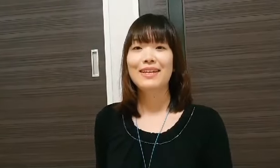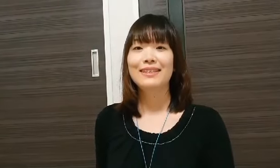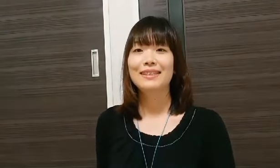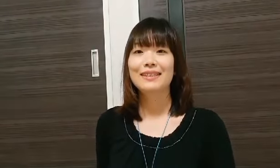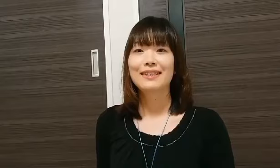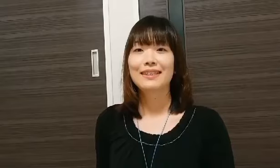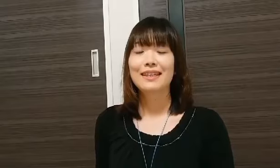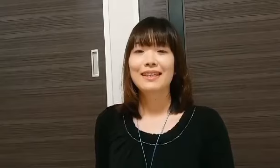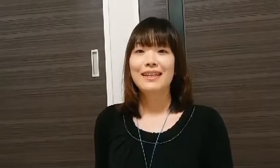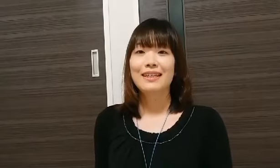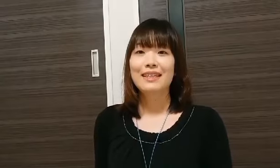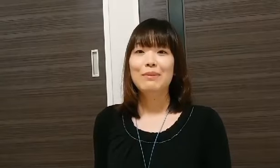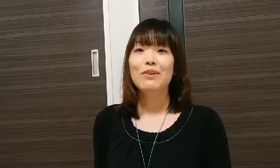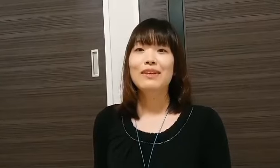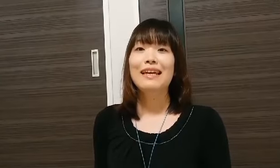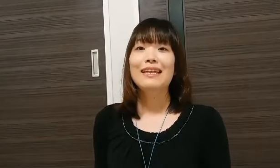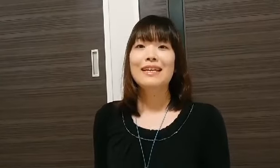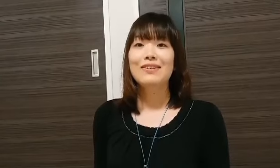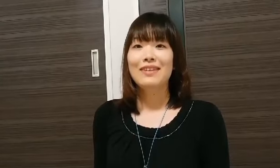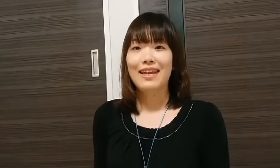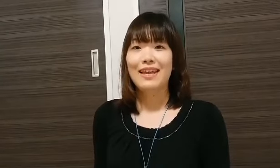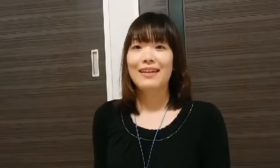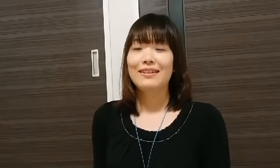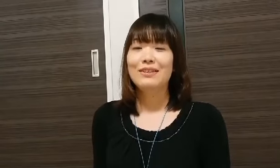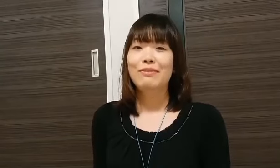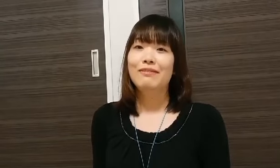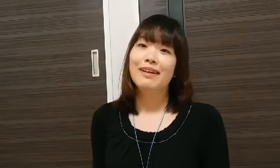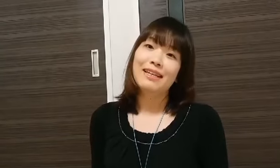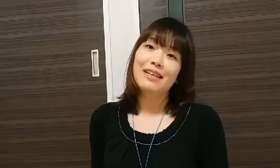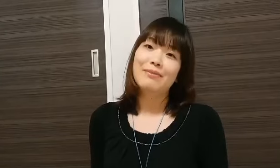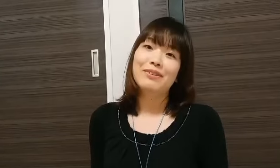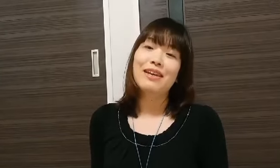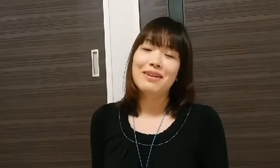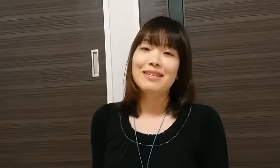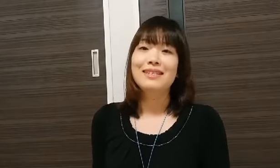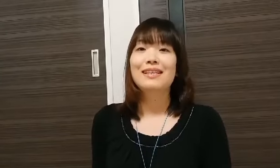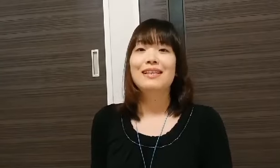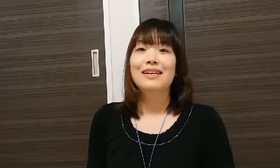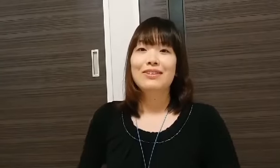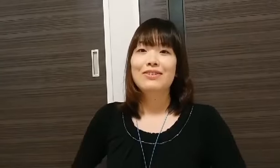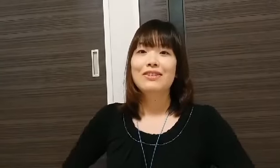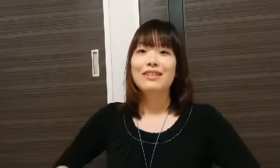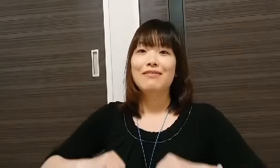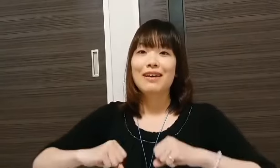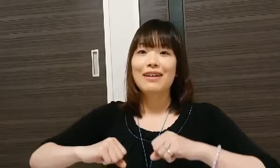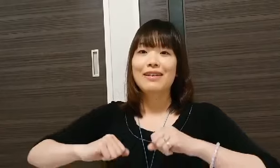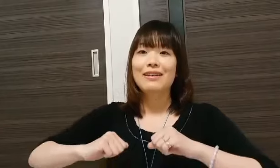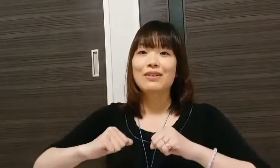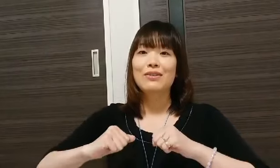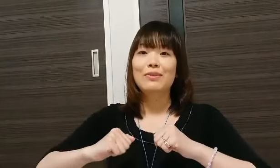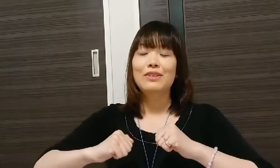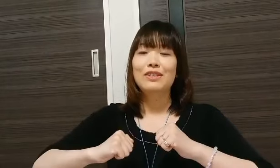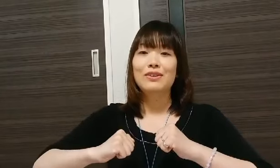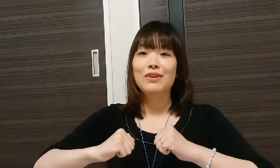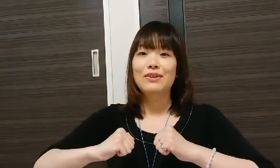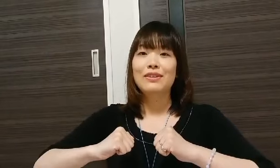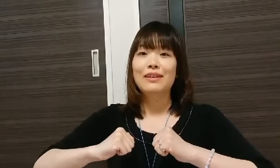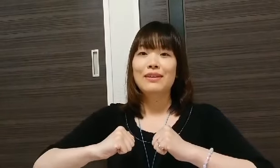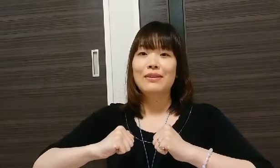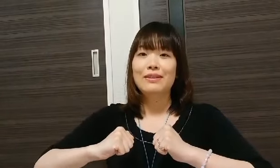ます疑問形なので首は傾けます動作は拳を